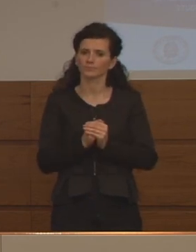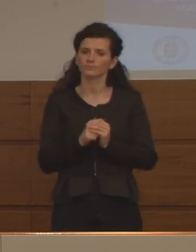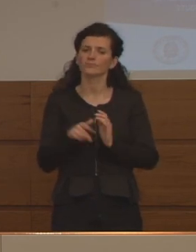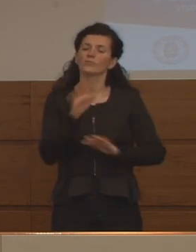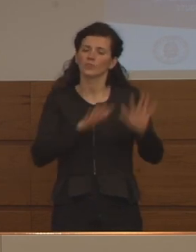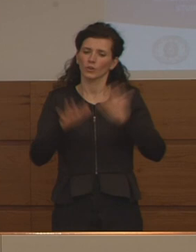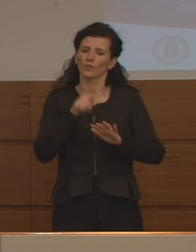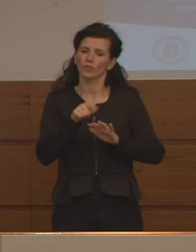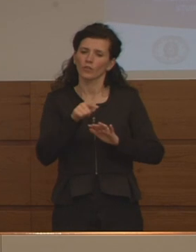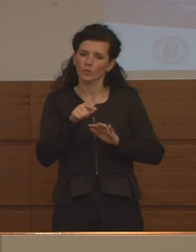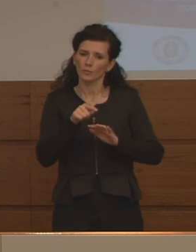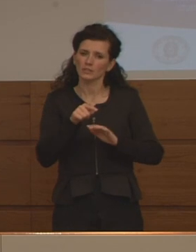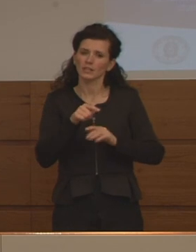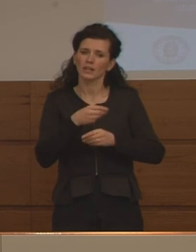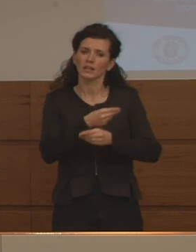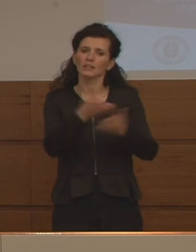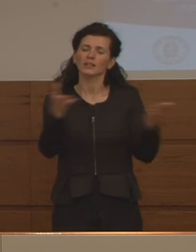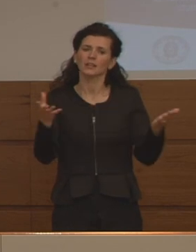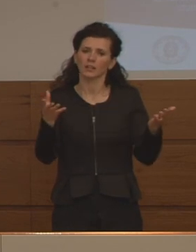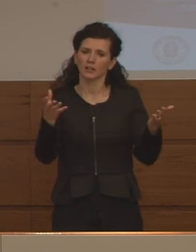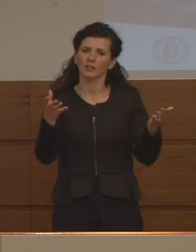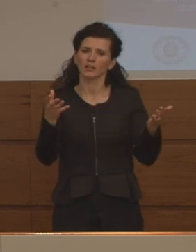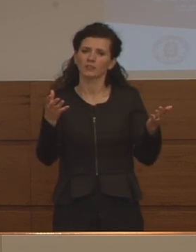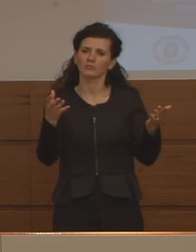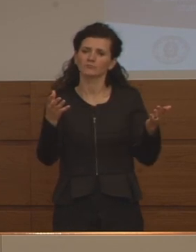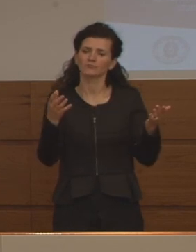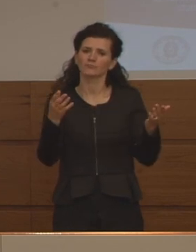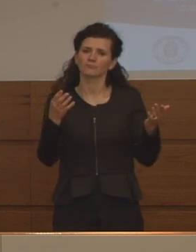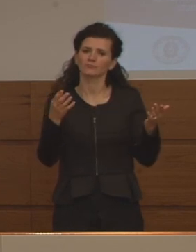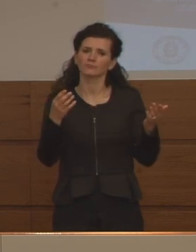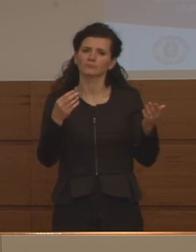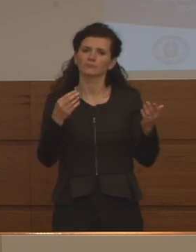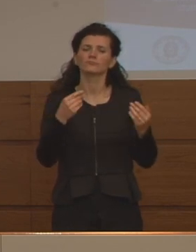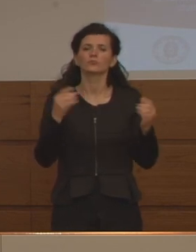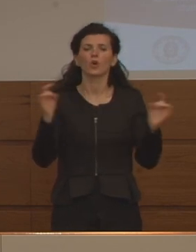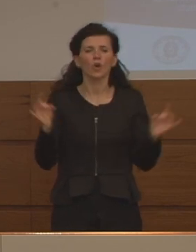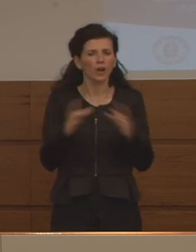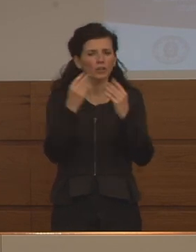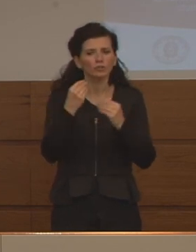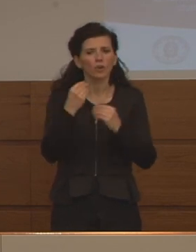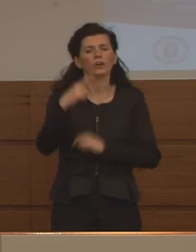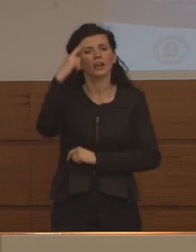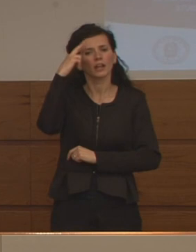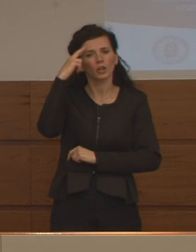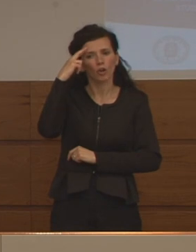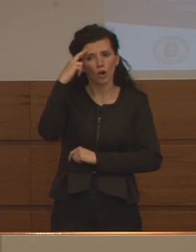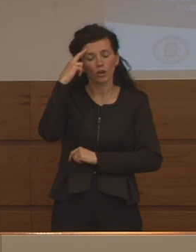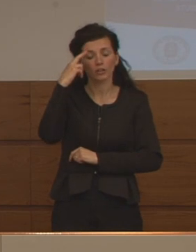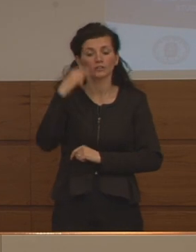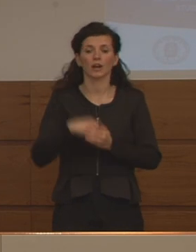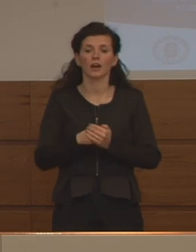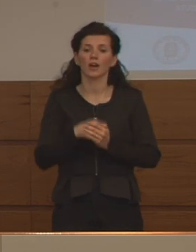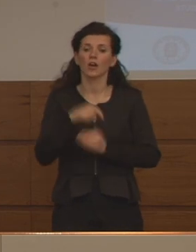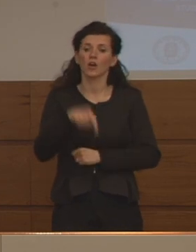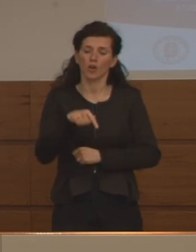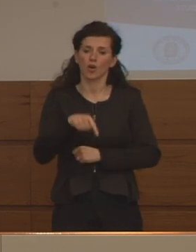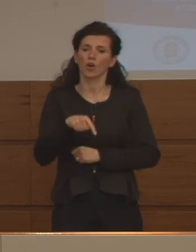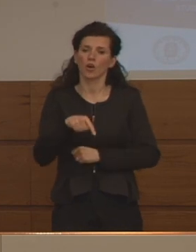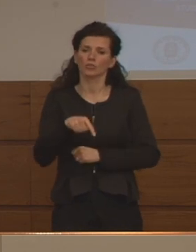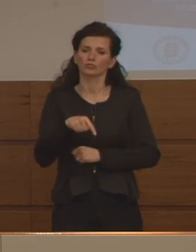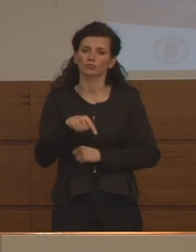alla pietas umana e inizio ricordando che oggi è scomparso un